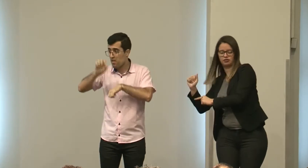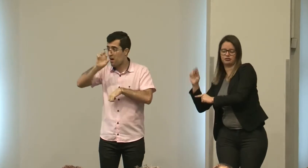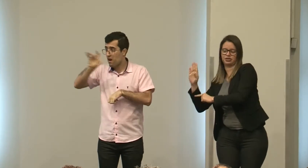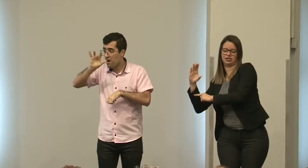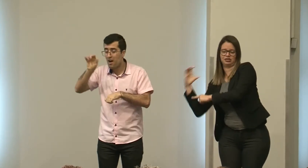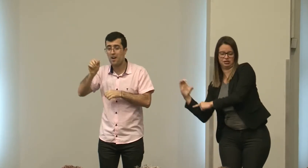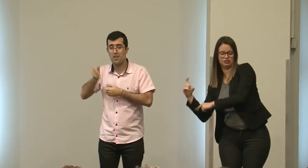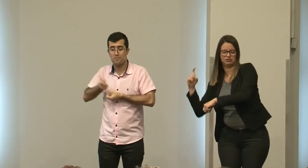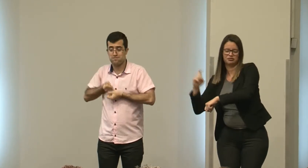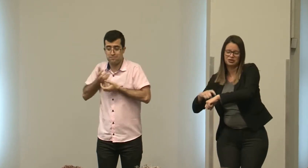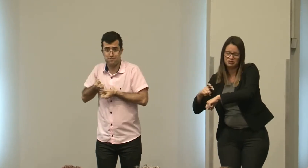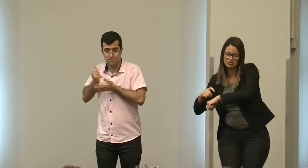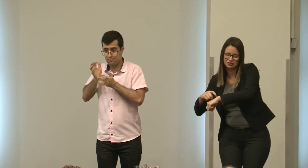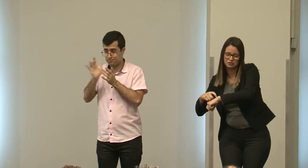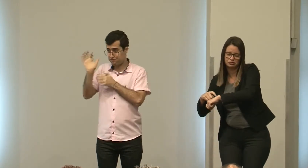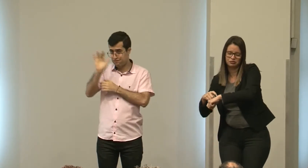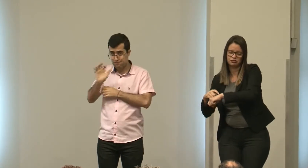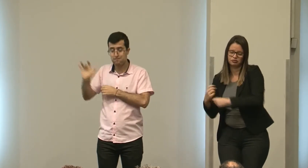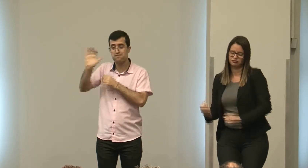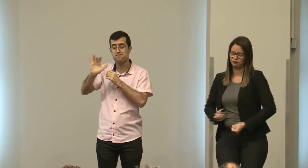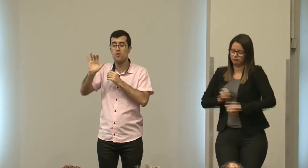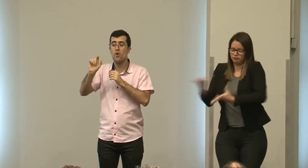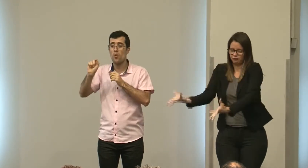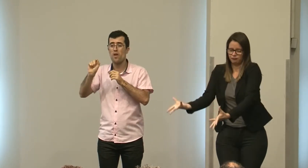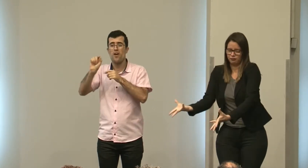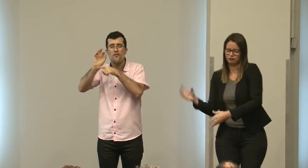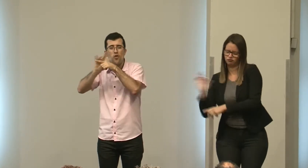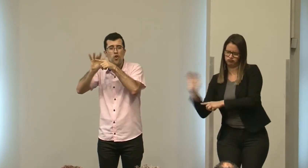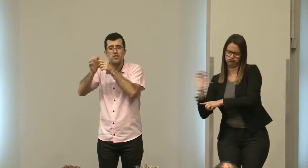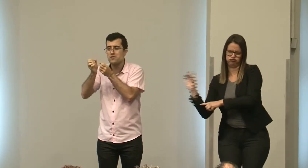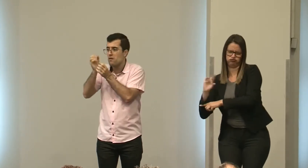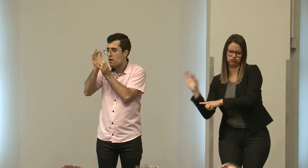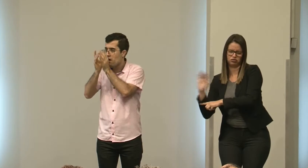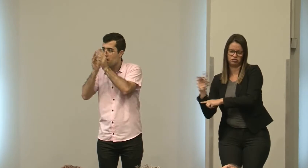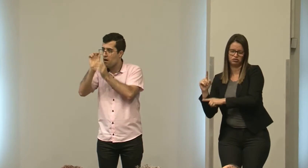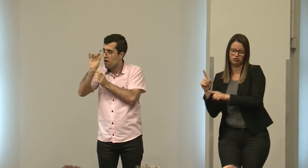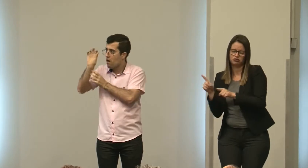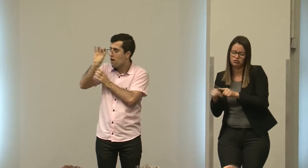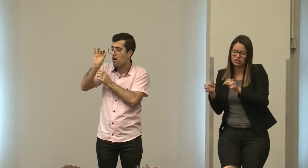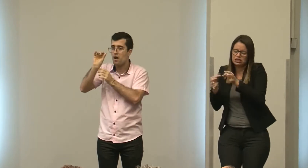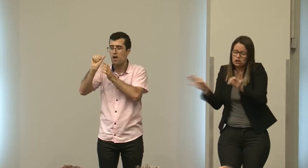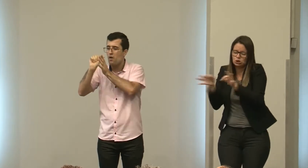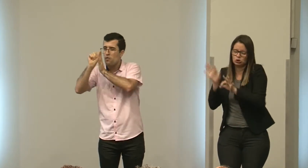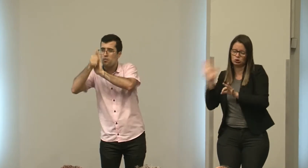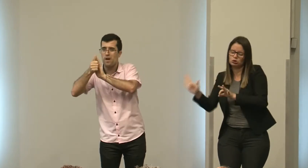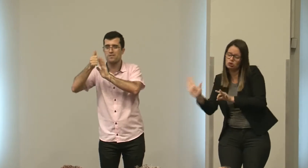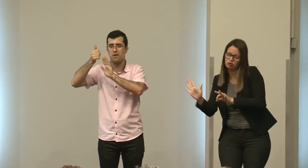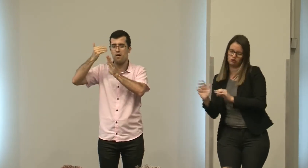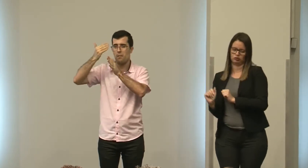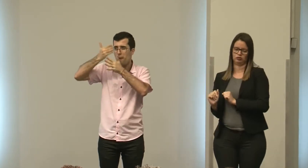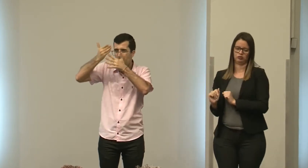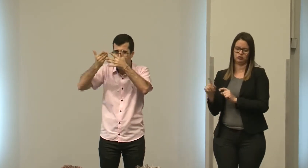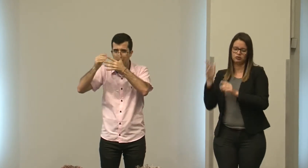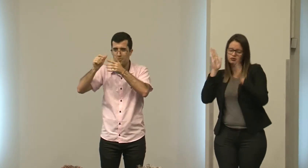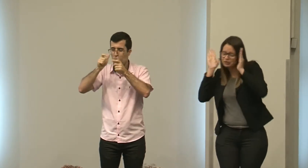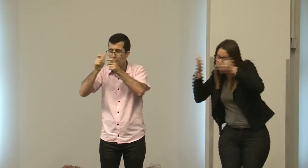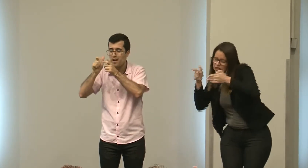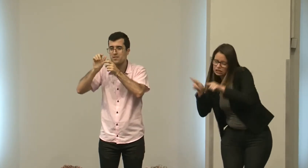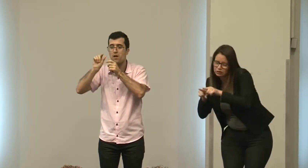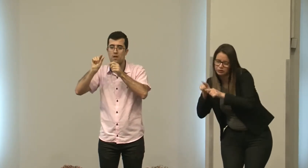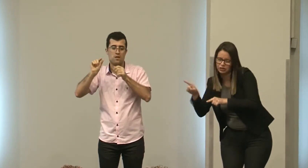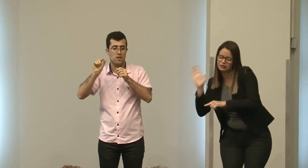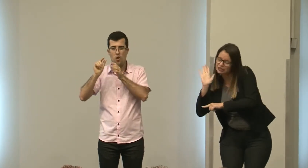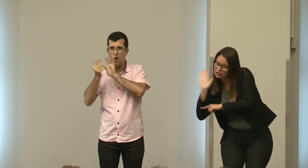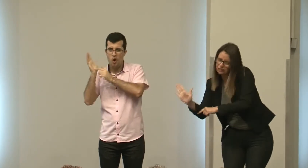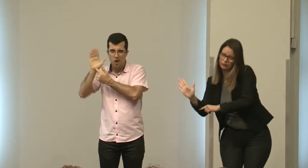para que nós possamos compreender, porque primeiro a criança precisa ser alfabetizada, receber o alfabeto, que depois